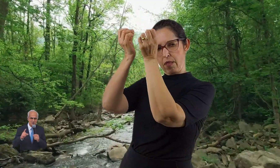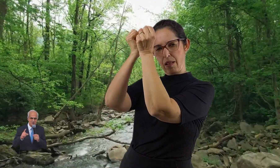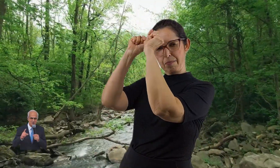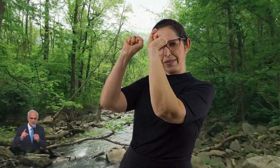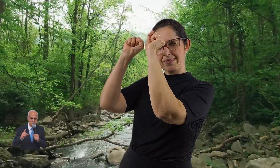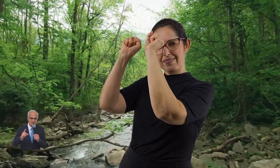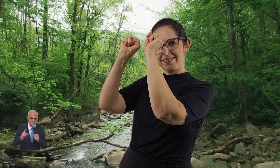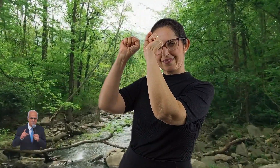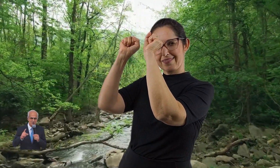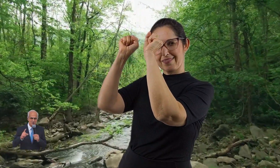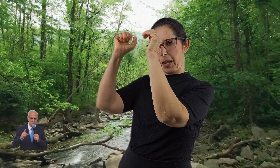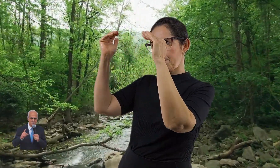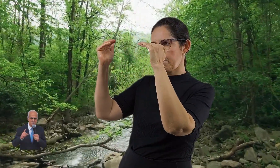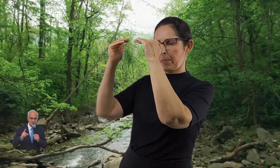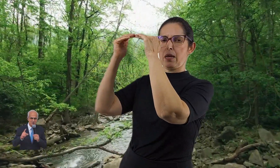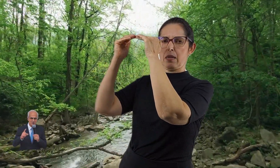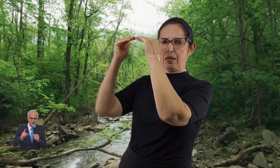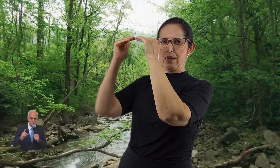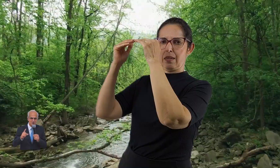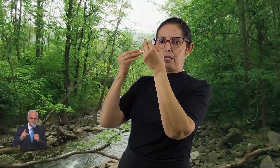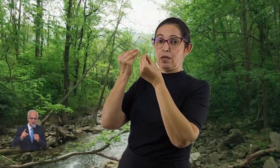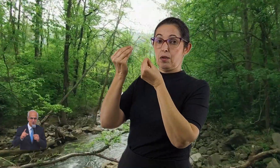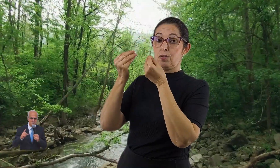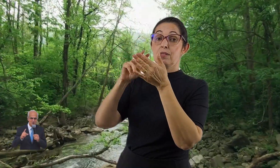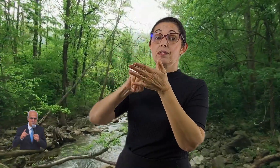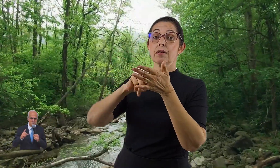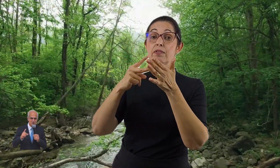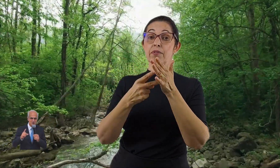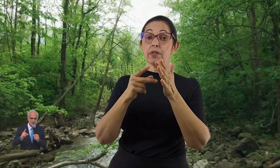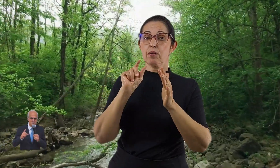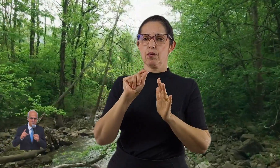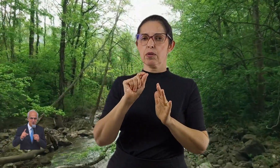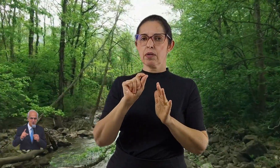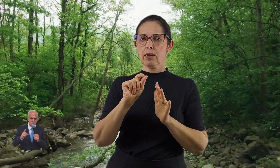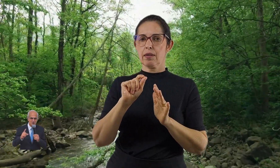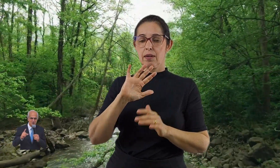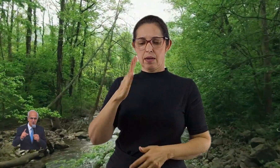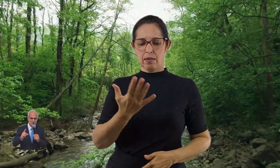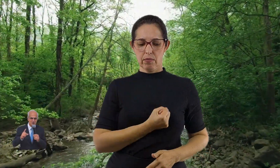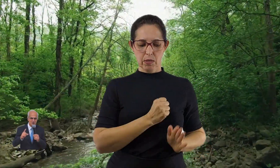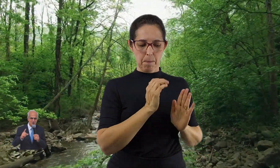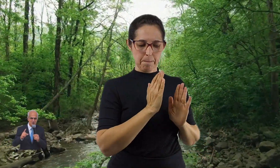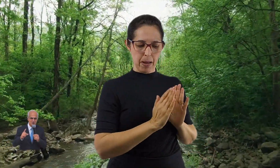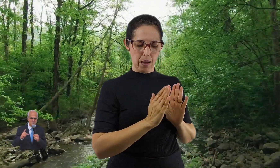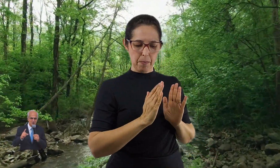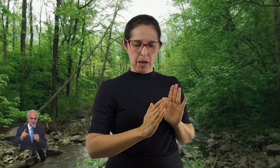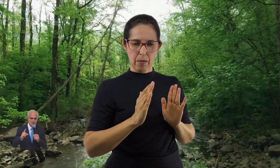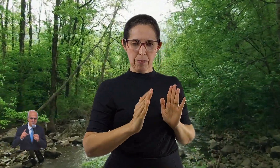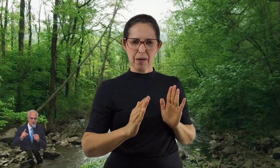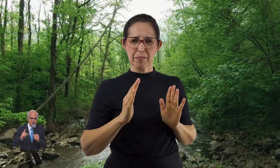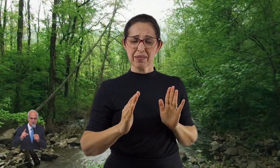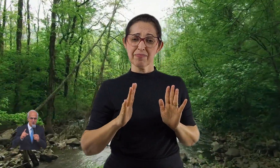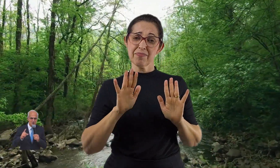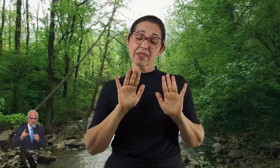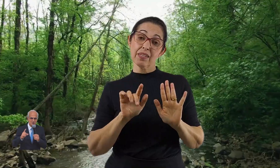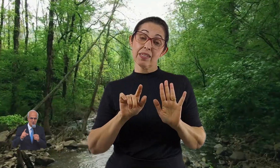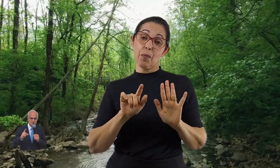mente liberta é entender o processo de salvação. Os pensamentos, a